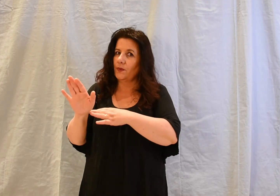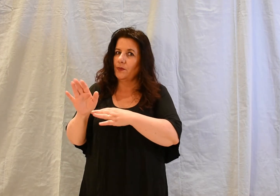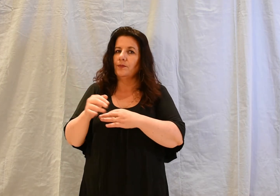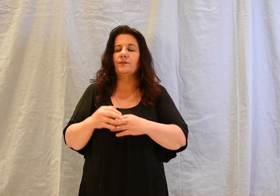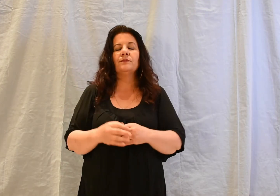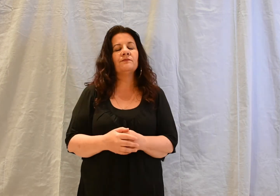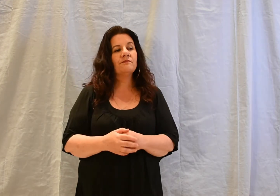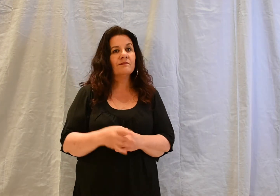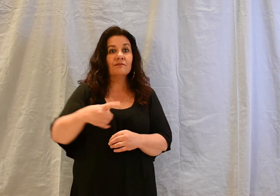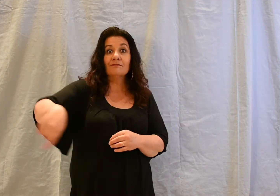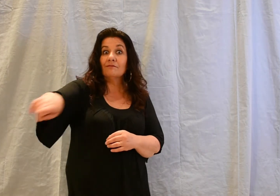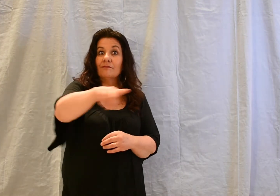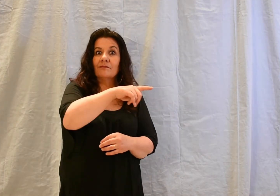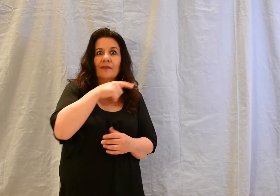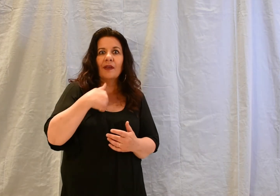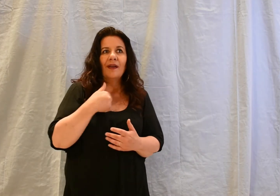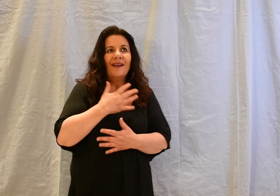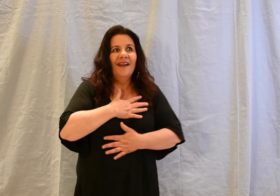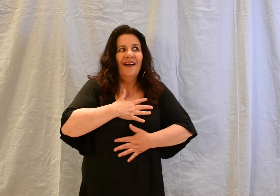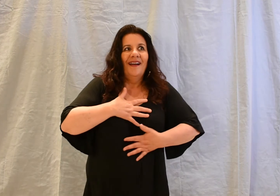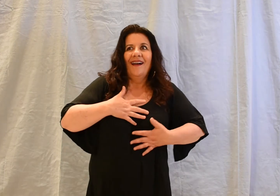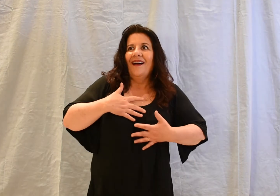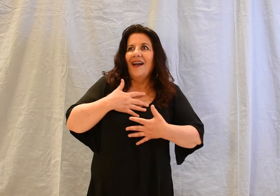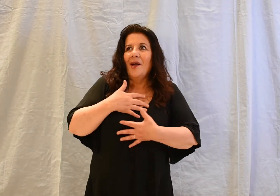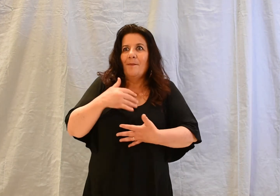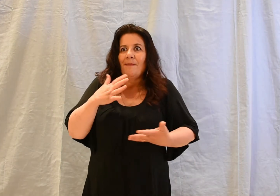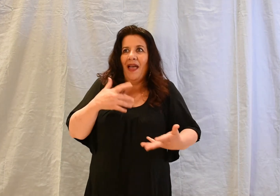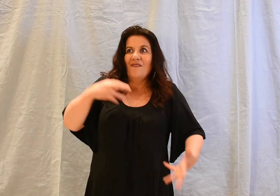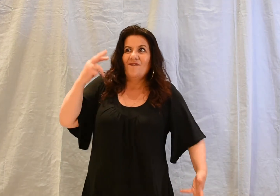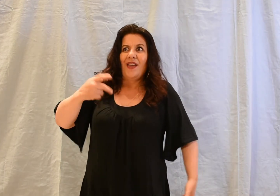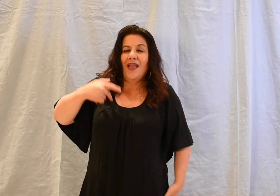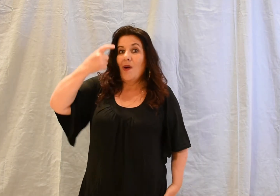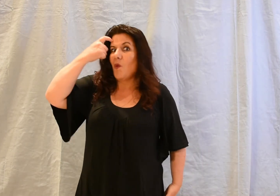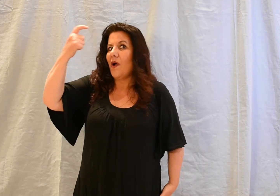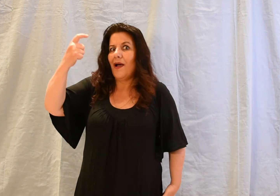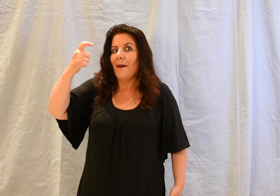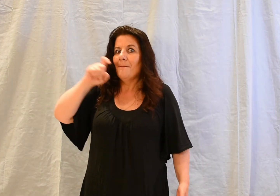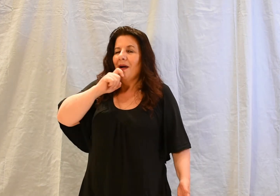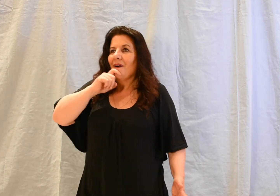Dans leur joie, ils n'osaient pas encore y croire et restaient saisis d'étonnement.